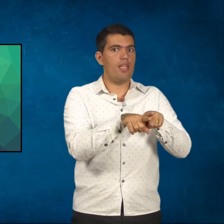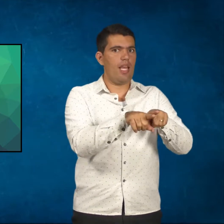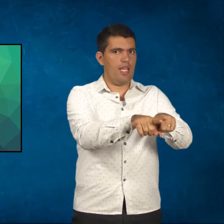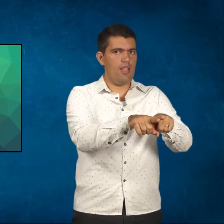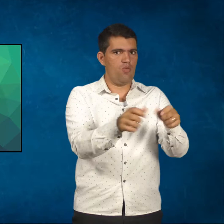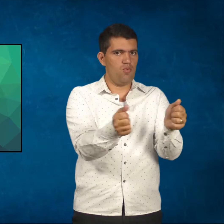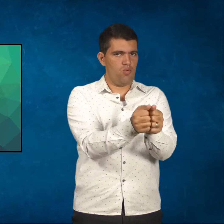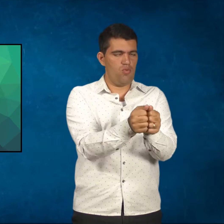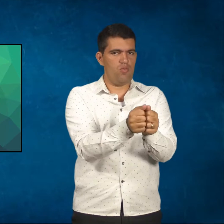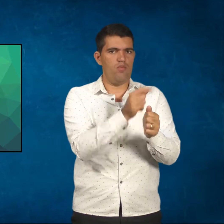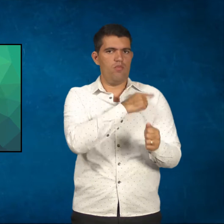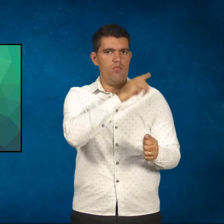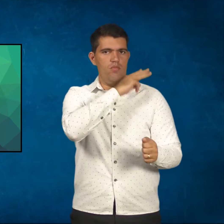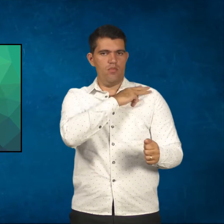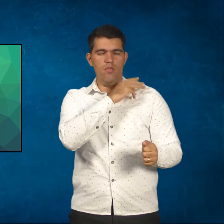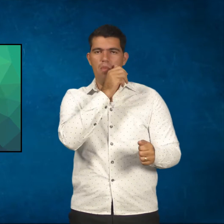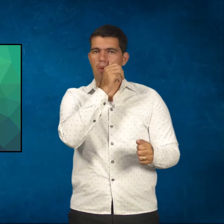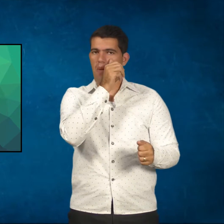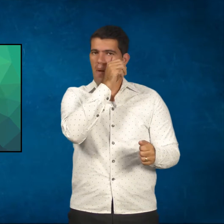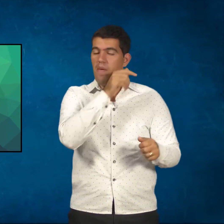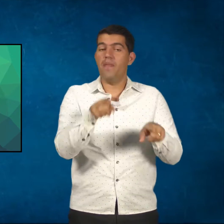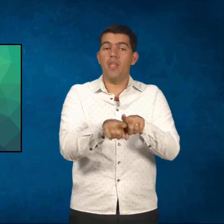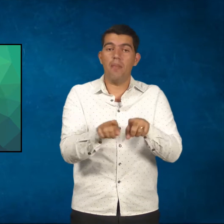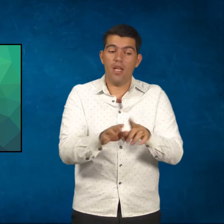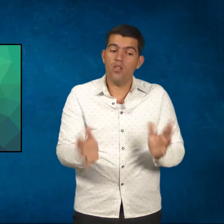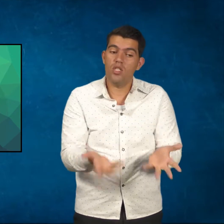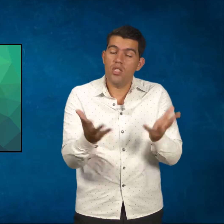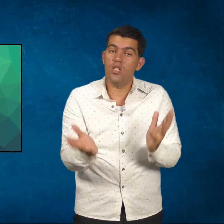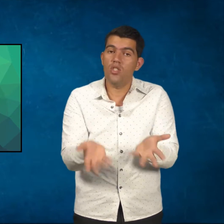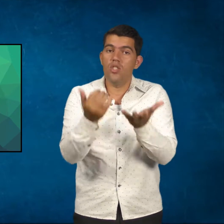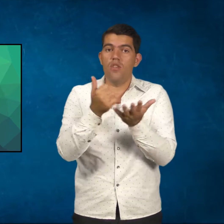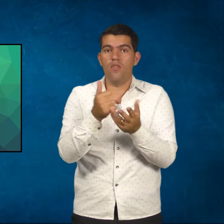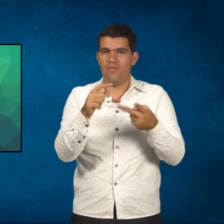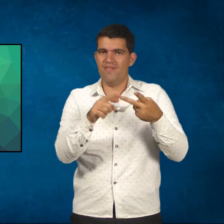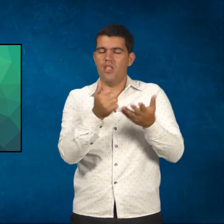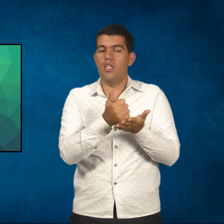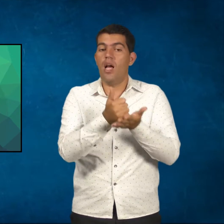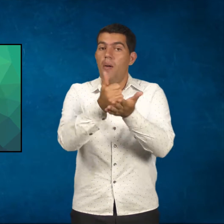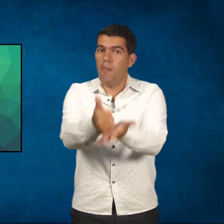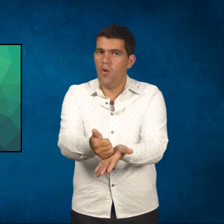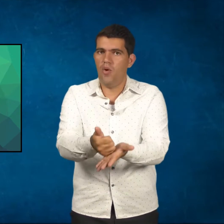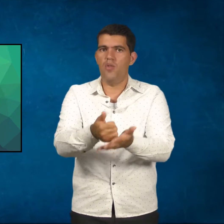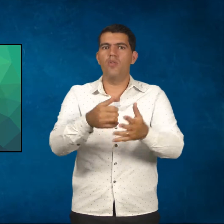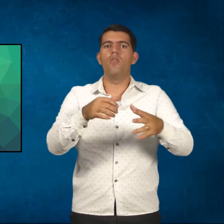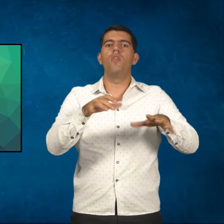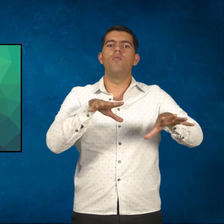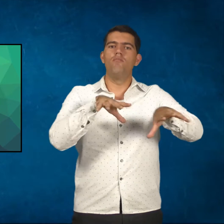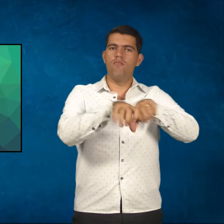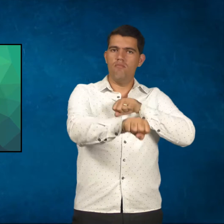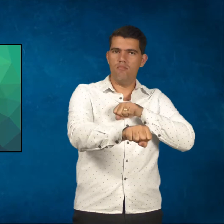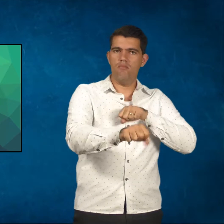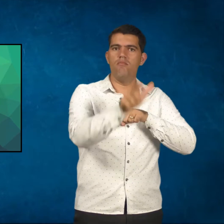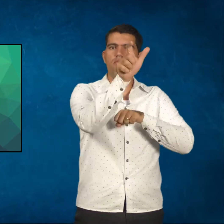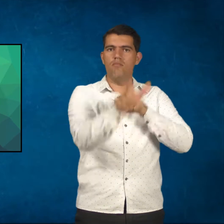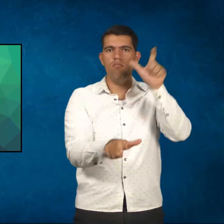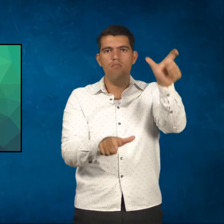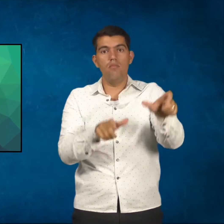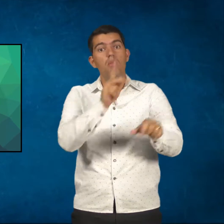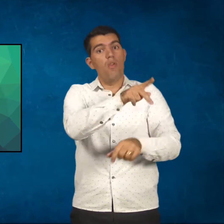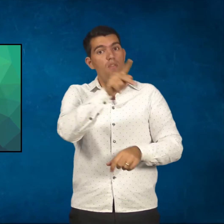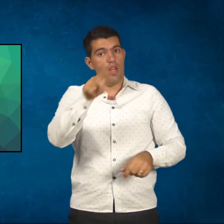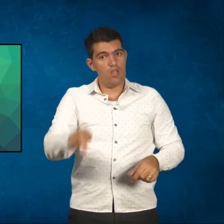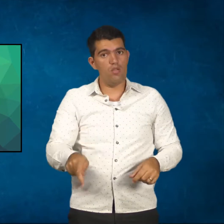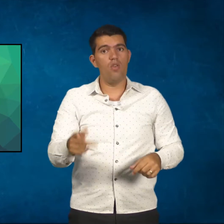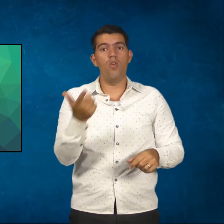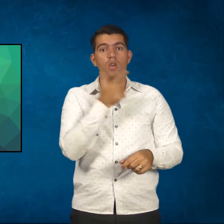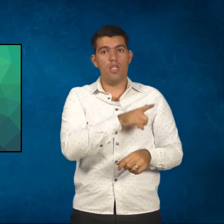Segundo, o incentivo e o apoio à elevação da titulação dos profissionais da rede federal, com a